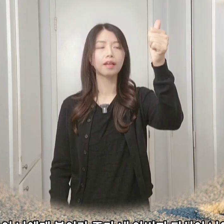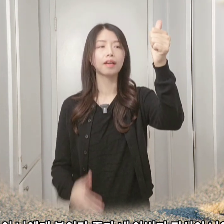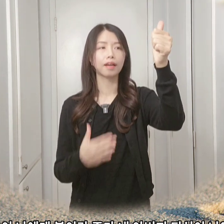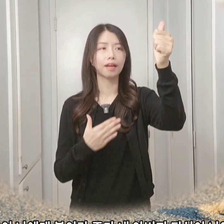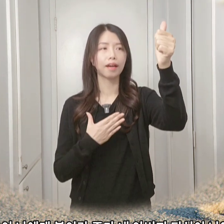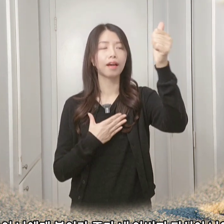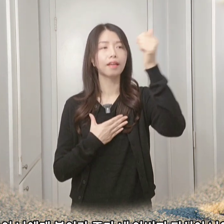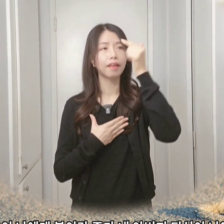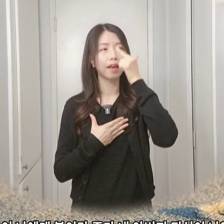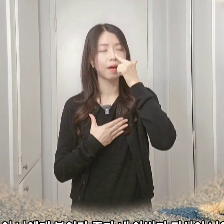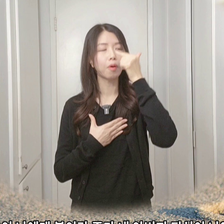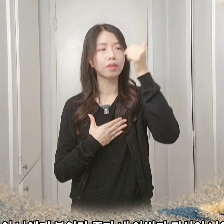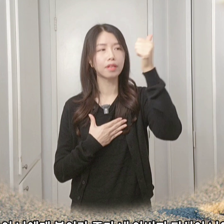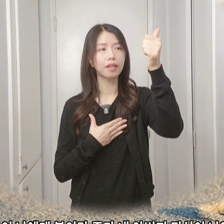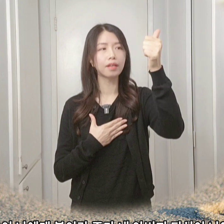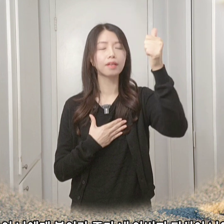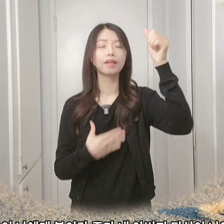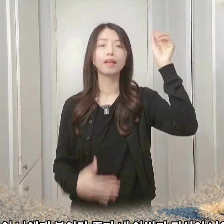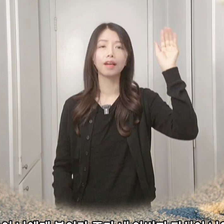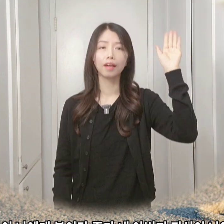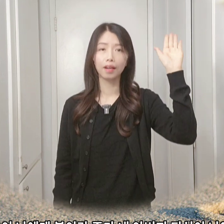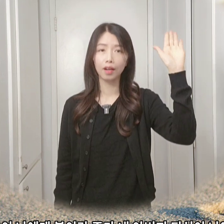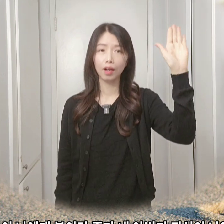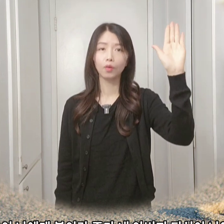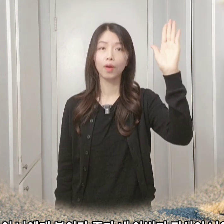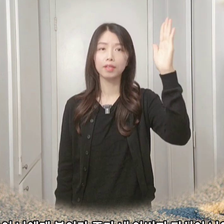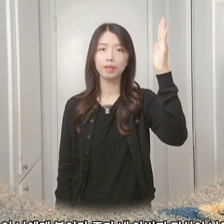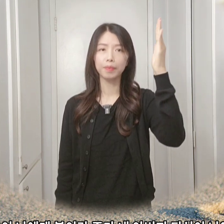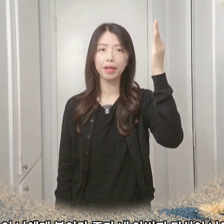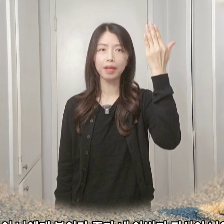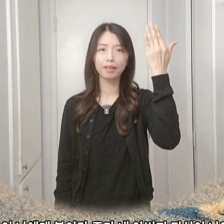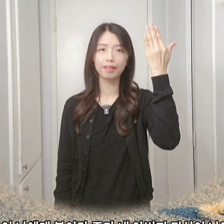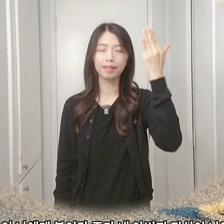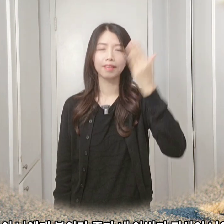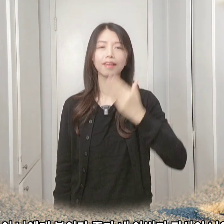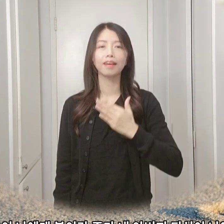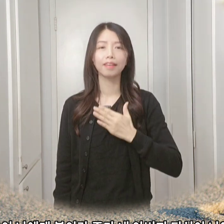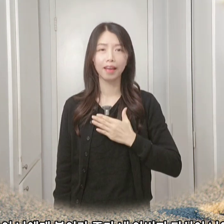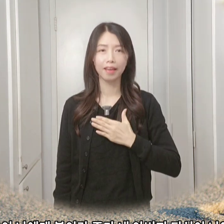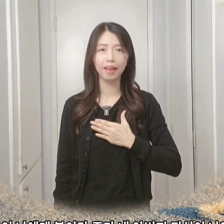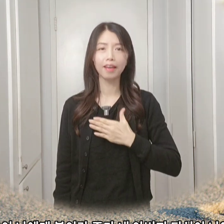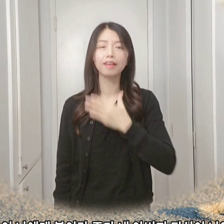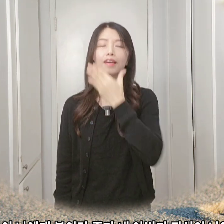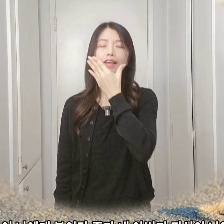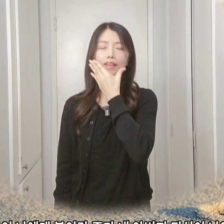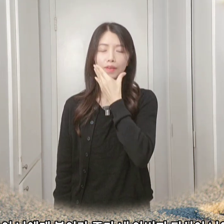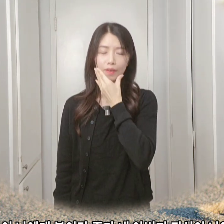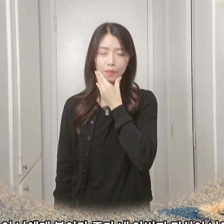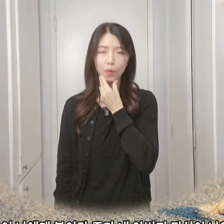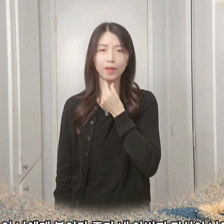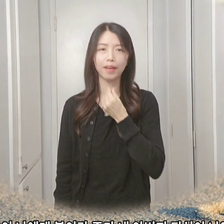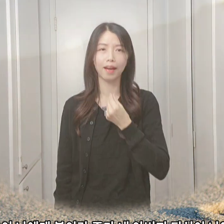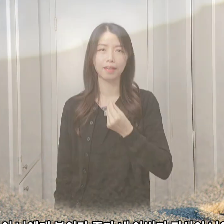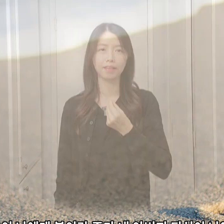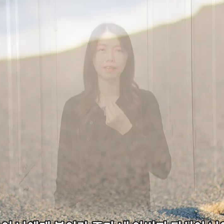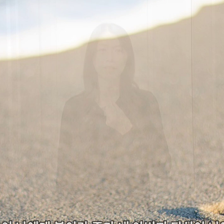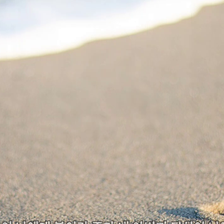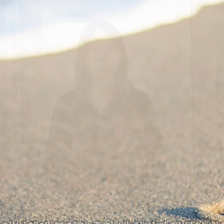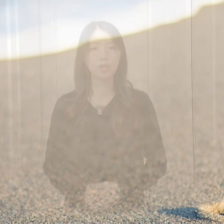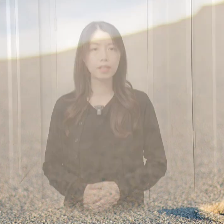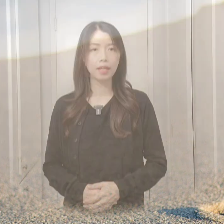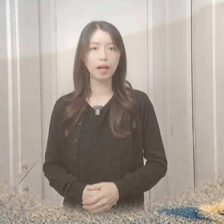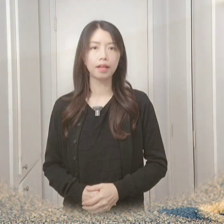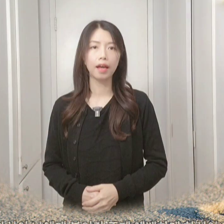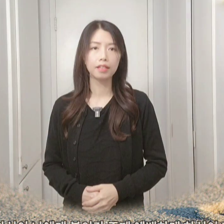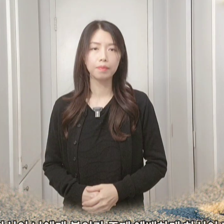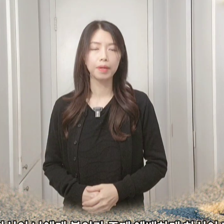주가 내 아버지 되심이 나에게 복이라.